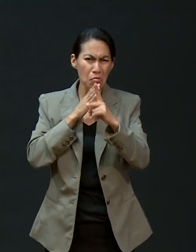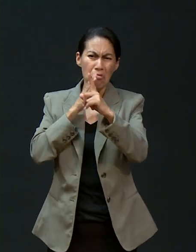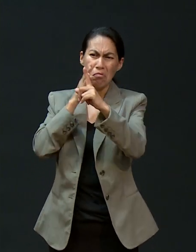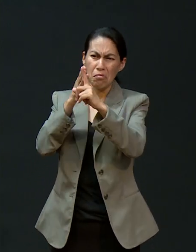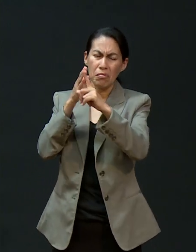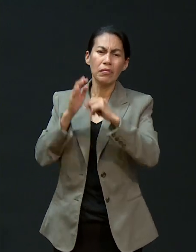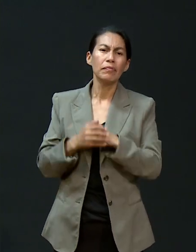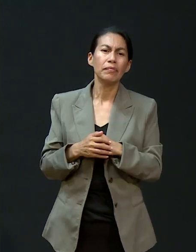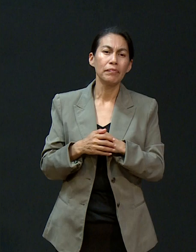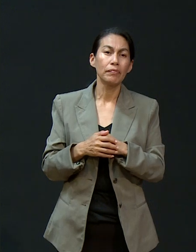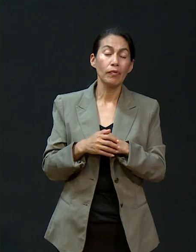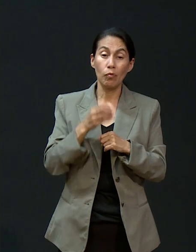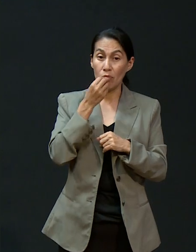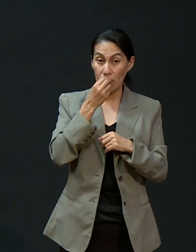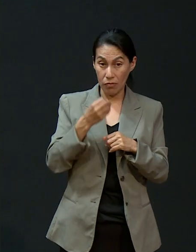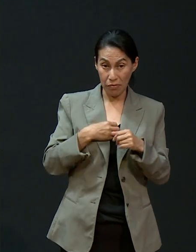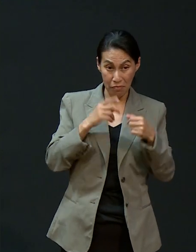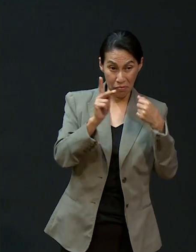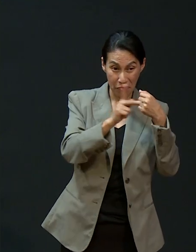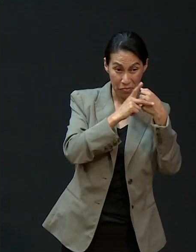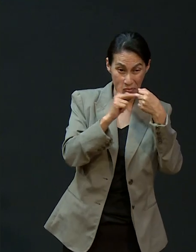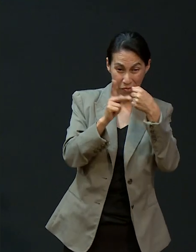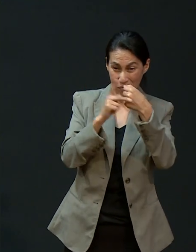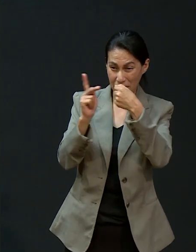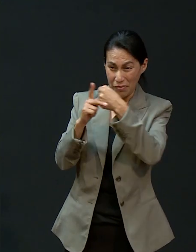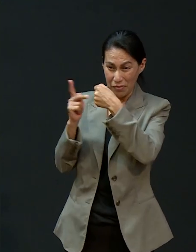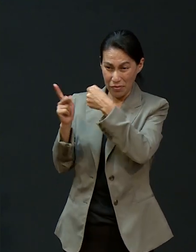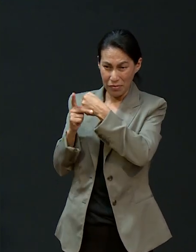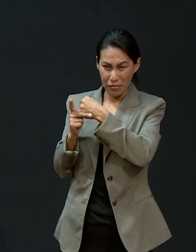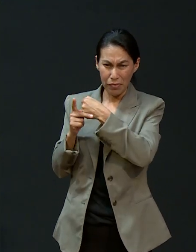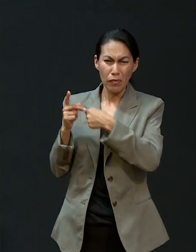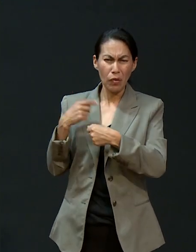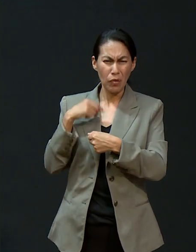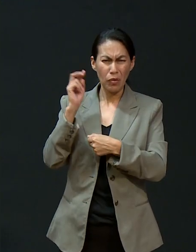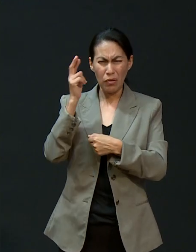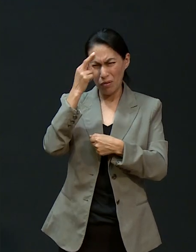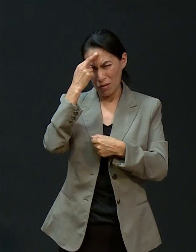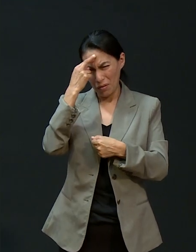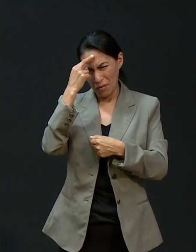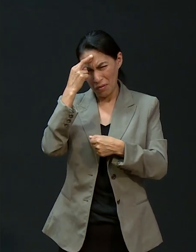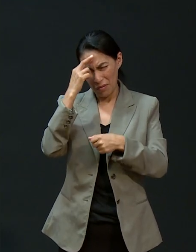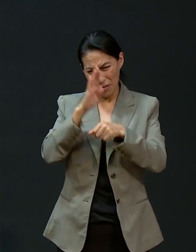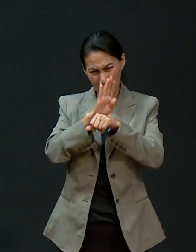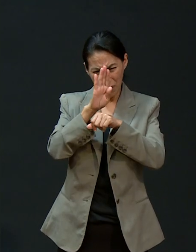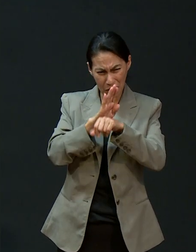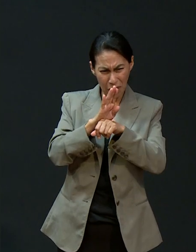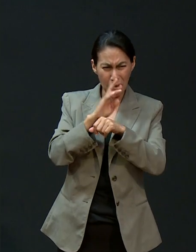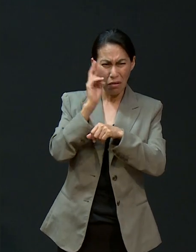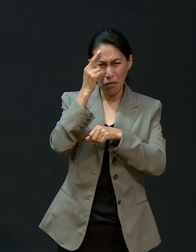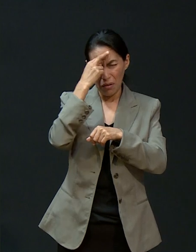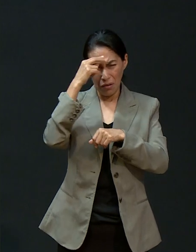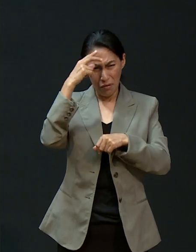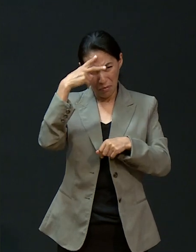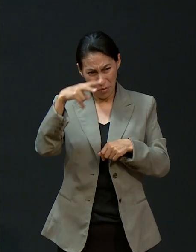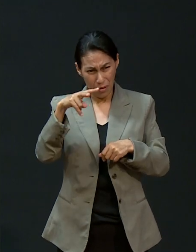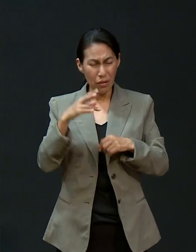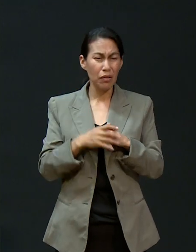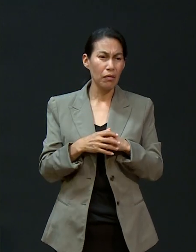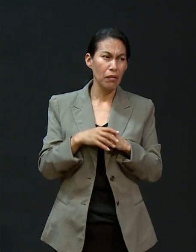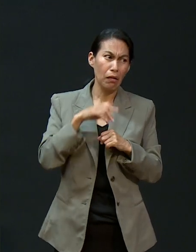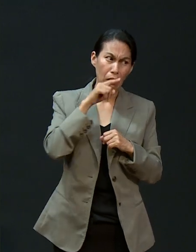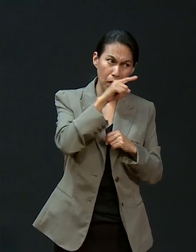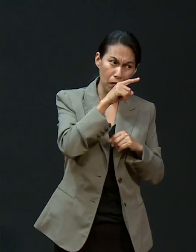de la misma manera, prácticamente de la misma manera en países diferentes. Porque me acordaba de Brasil, me acordaba de aquí, y